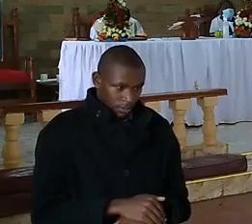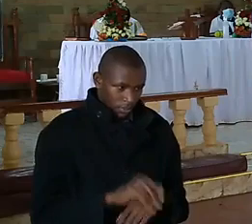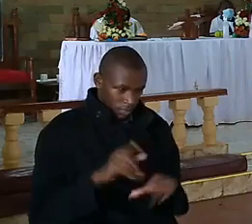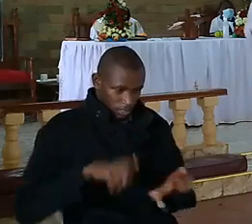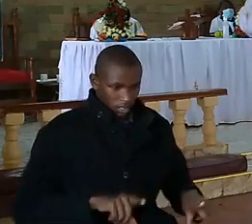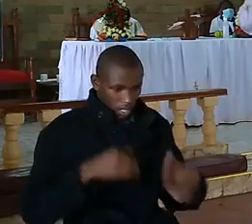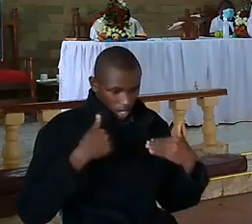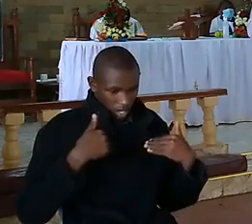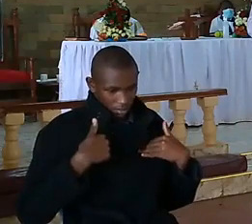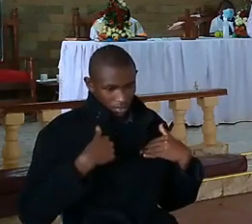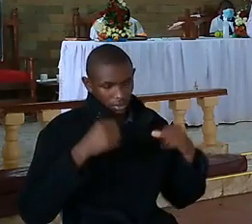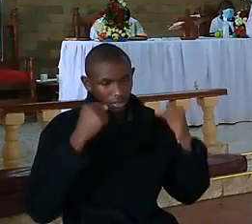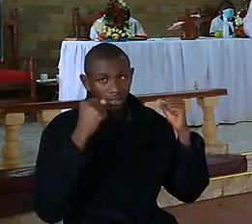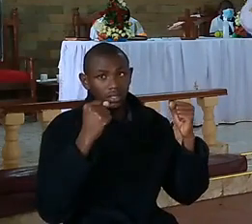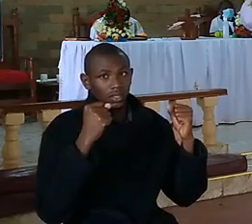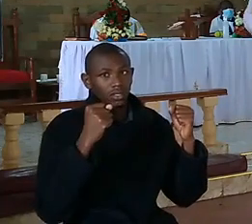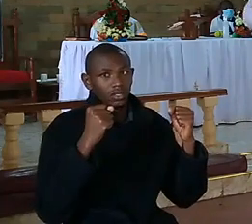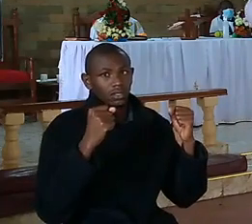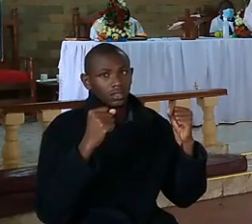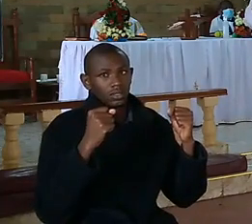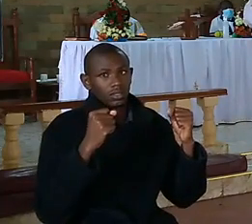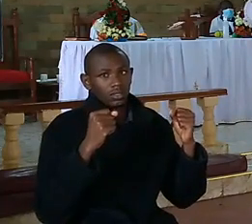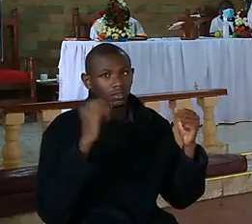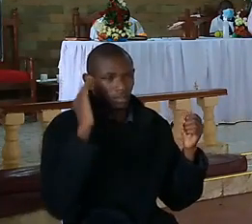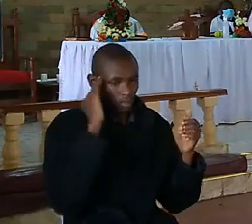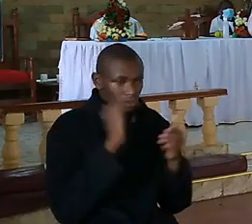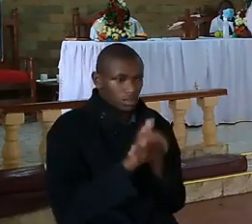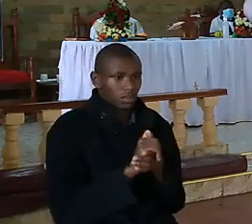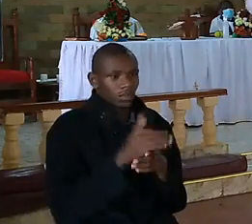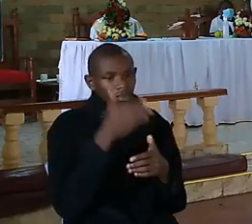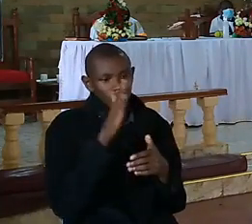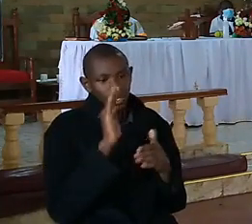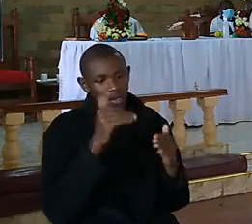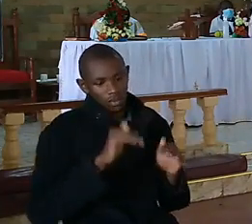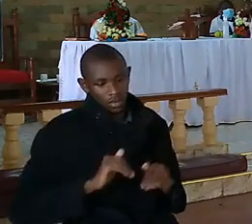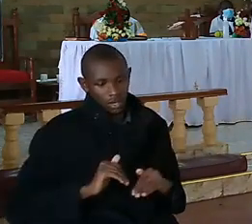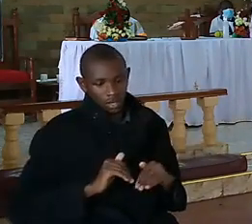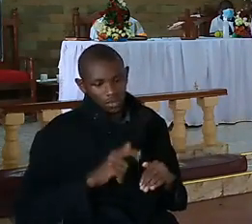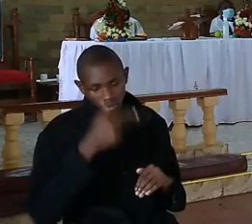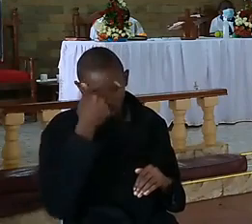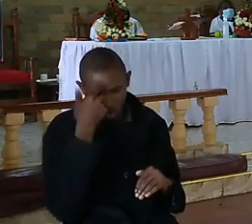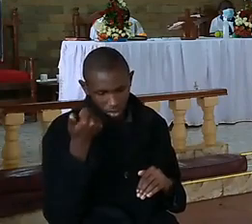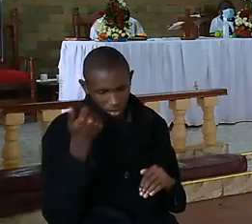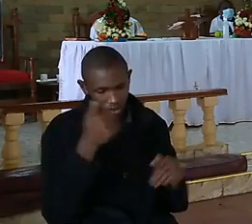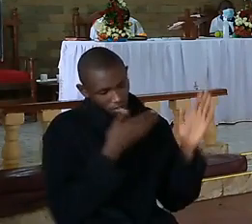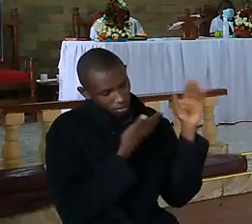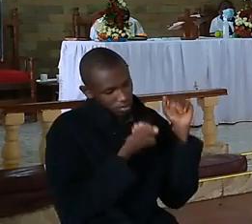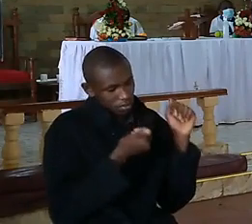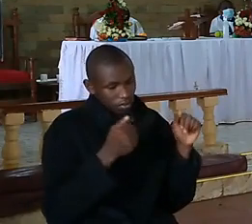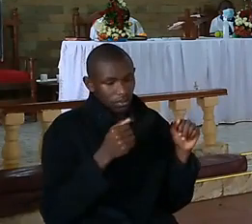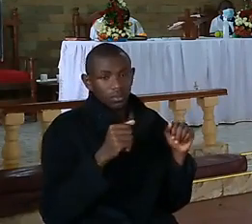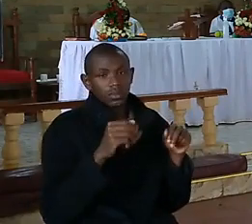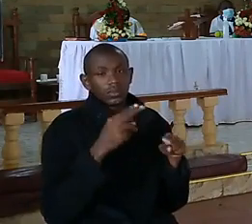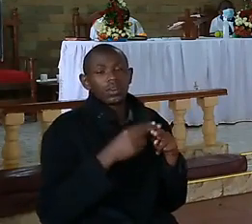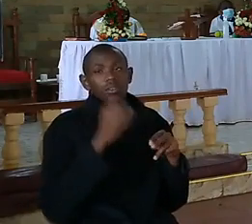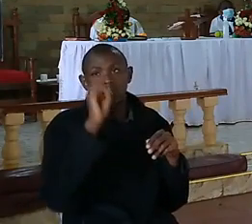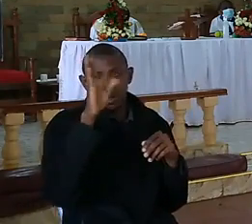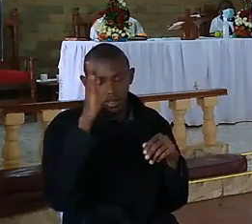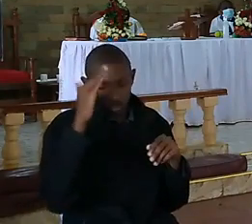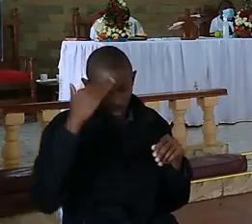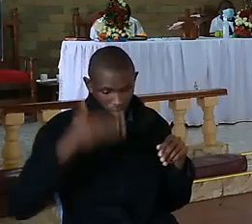hinya tũgĩe na ũmĩrĩru tũmwĩhoke na tũmweterere tondũ nĩ wa kwĩhokwo thĩinĩ wa rĩtwa rĩa Ngai ithe na